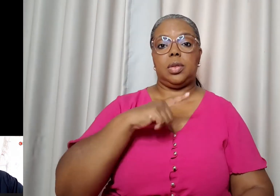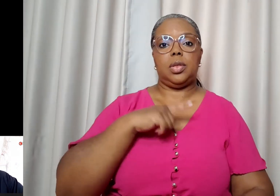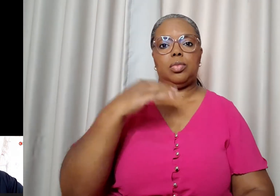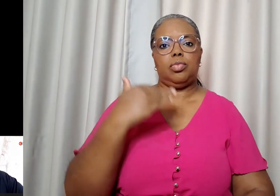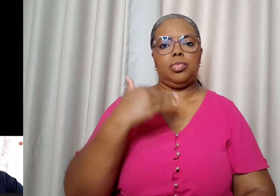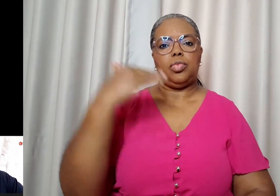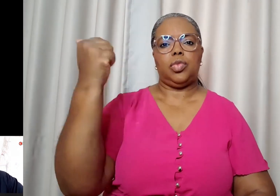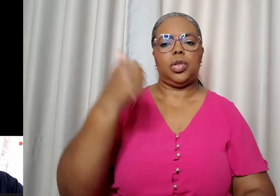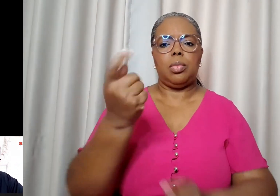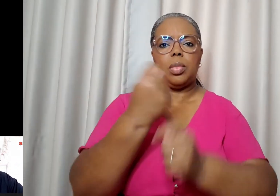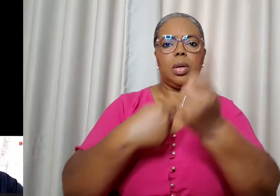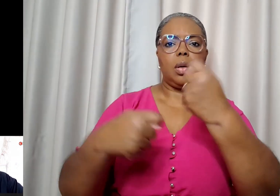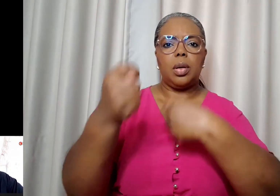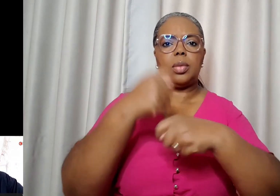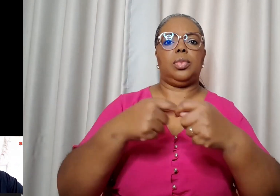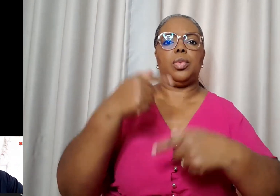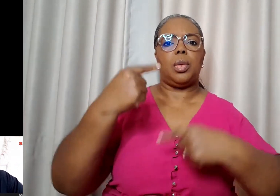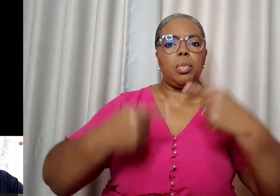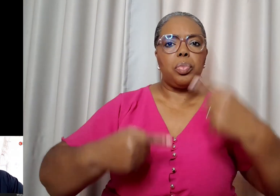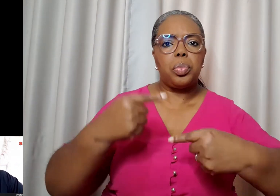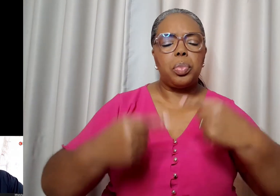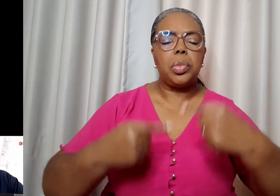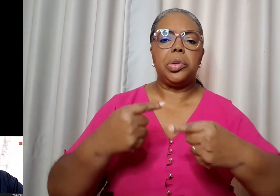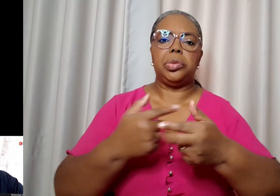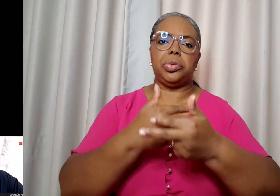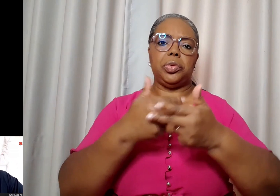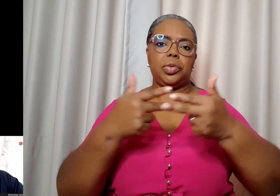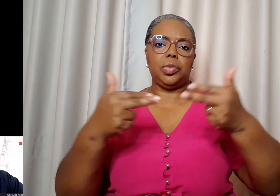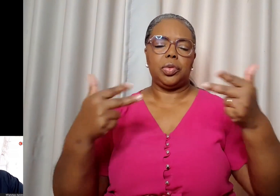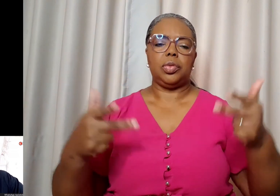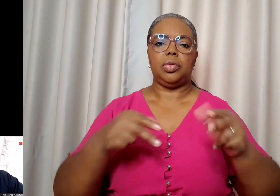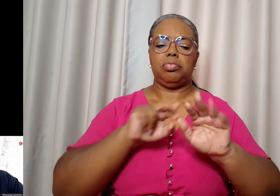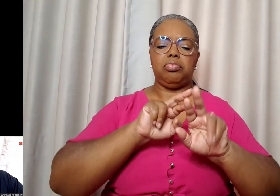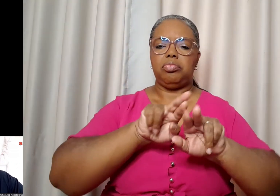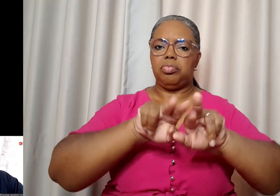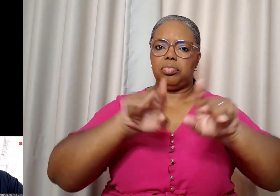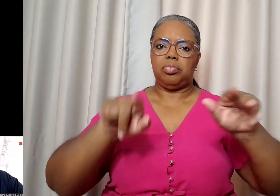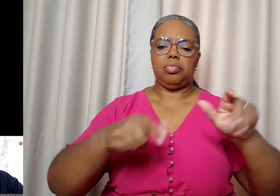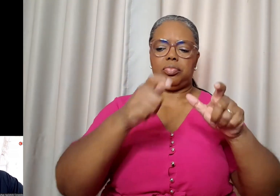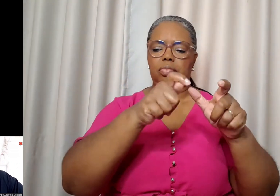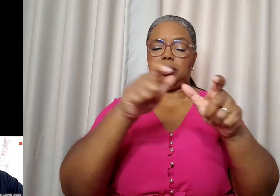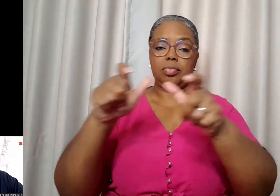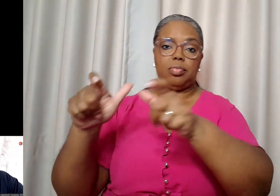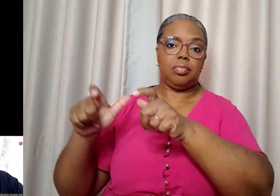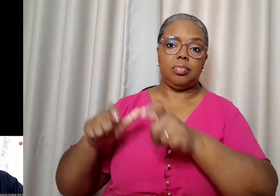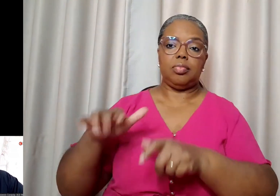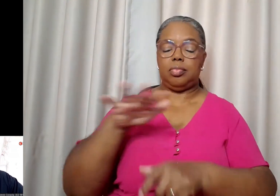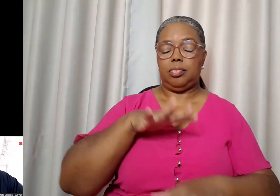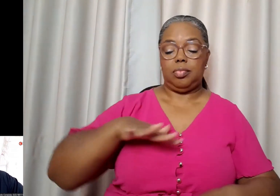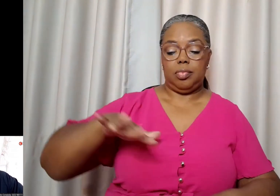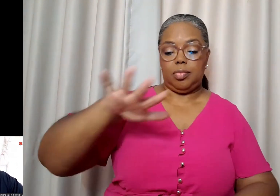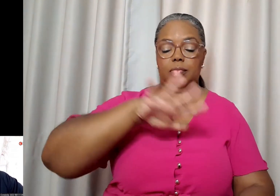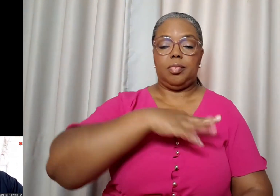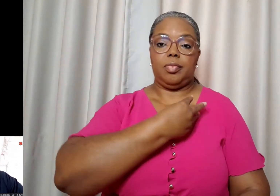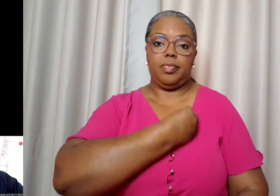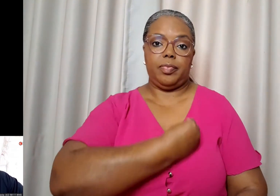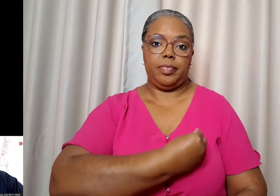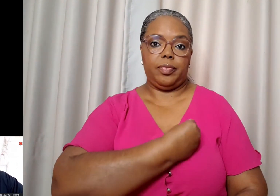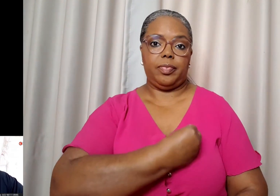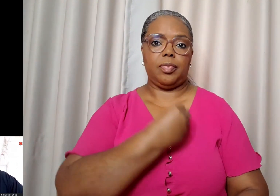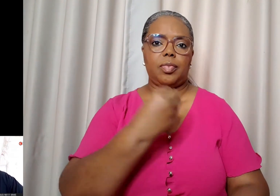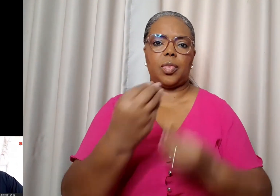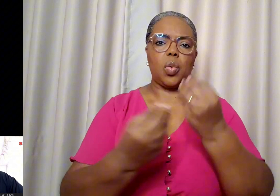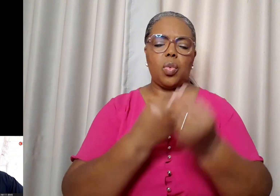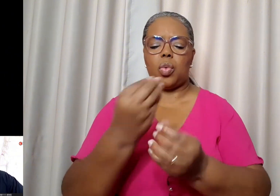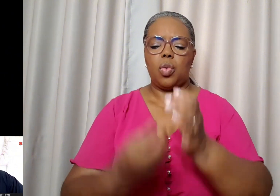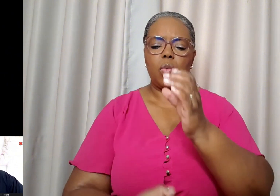na política, em vários lugares, vários setores da nossa vida, como implantar o reino